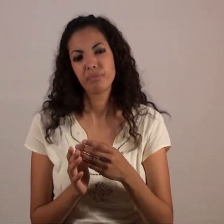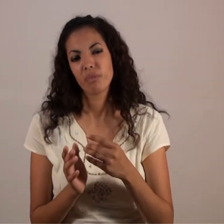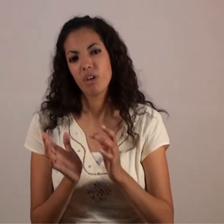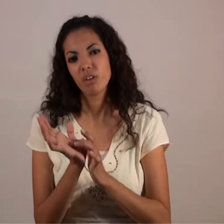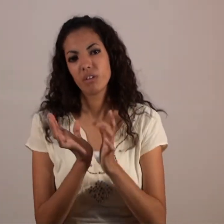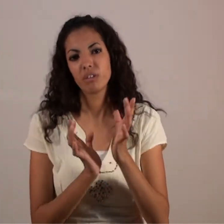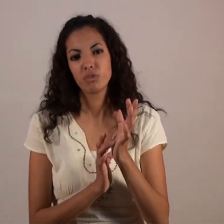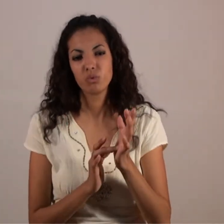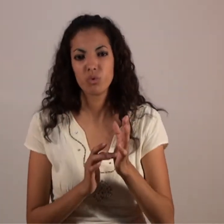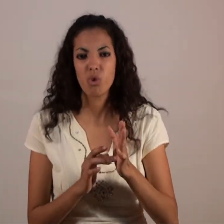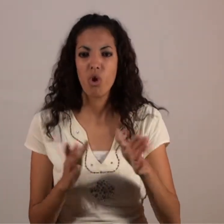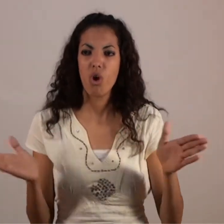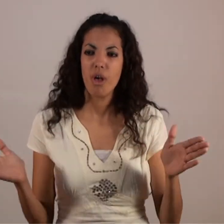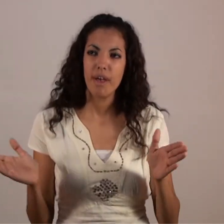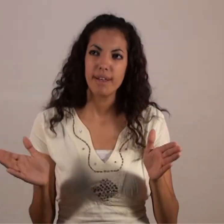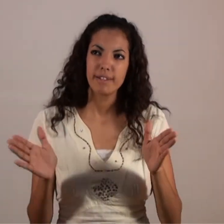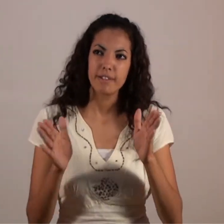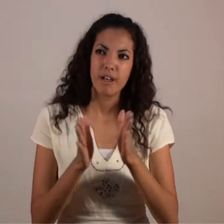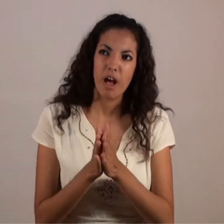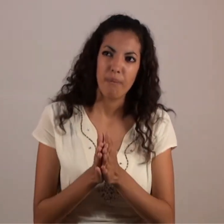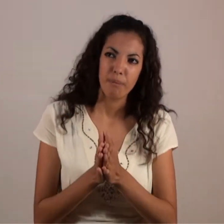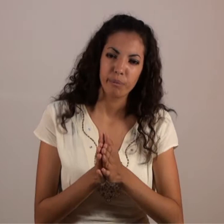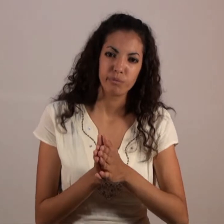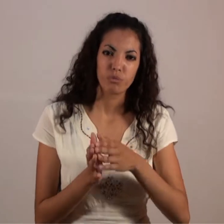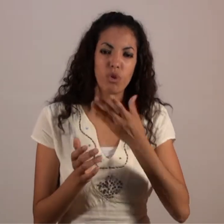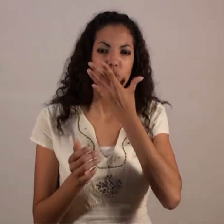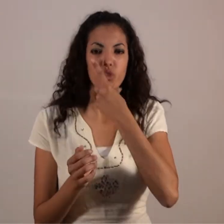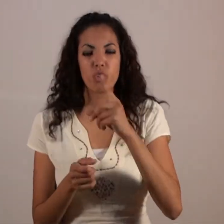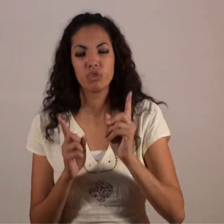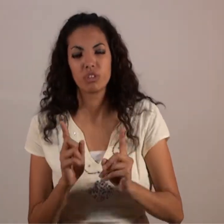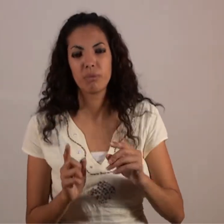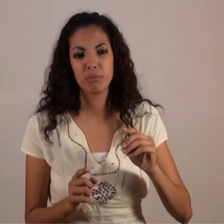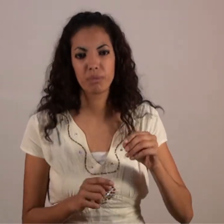de vincular el cielo y la tierra con lazos que nunca se quebrarán.